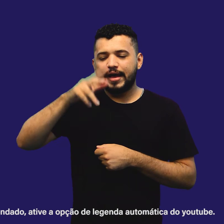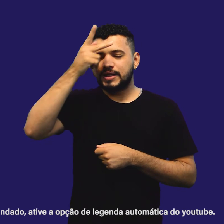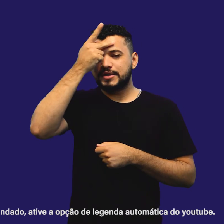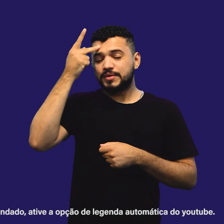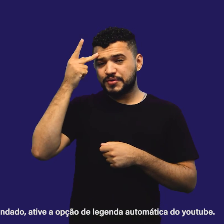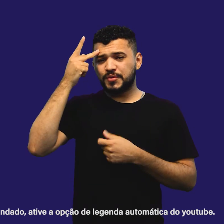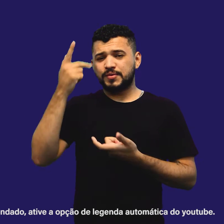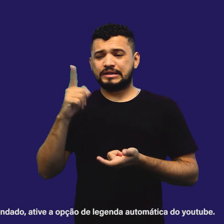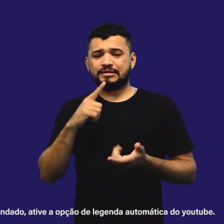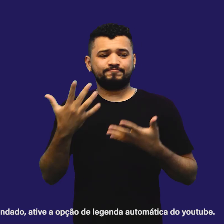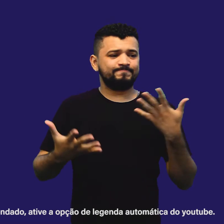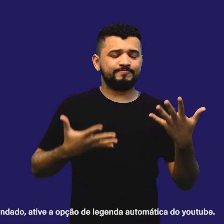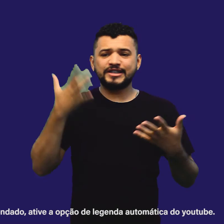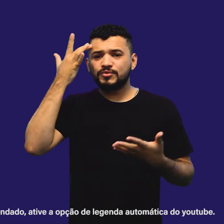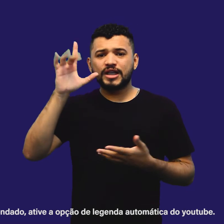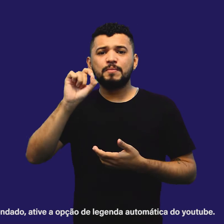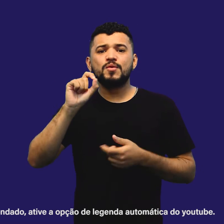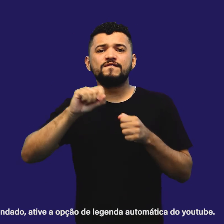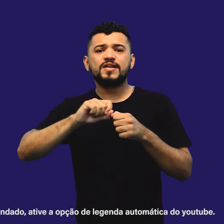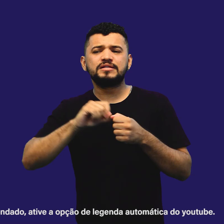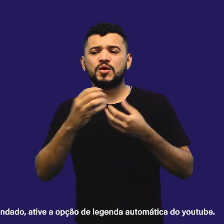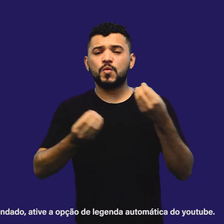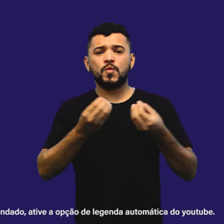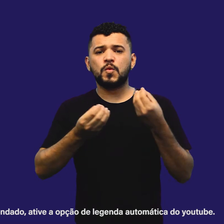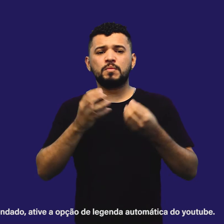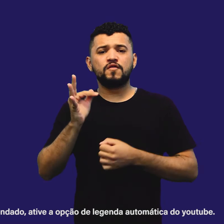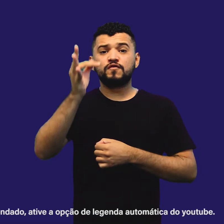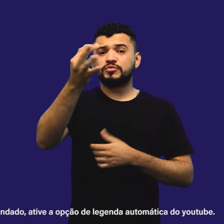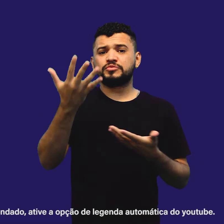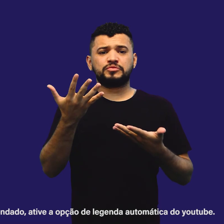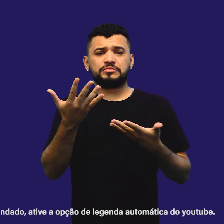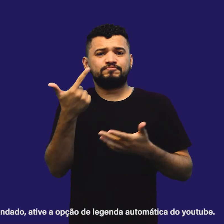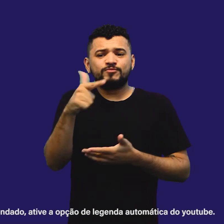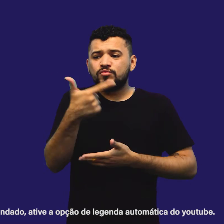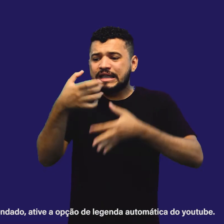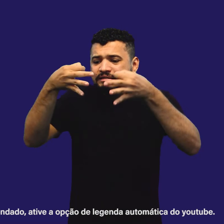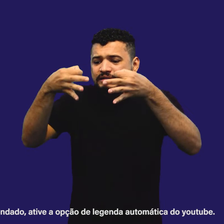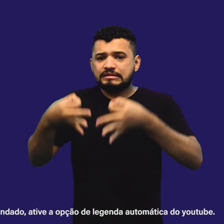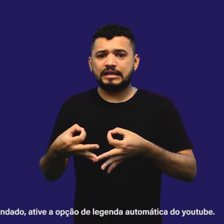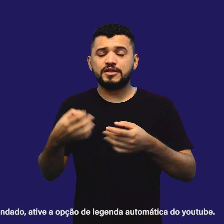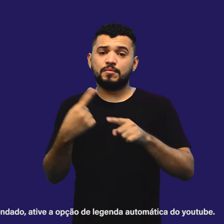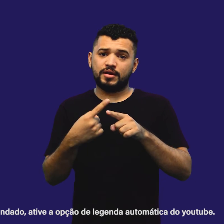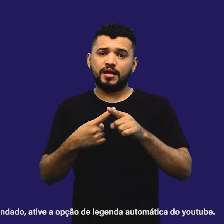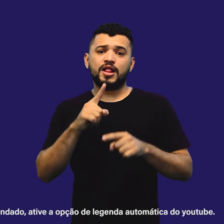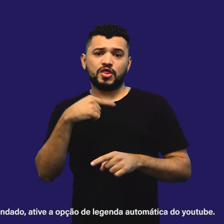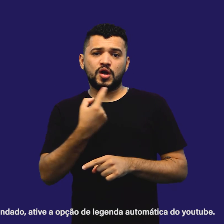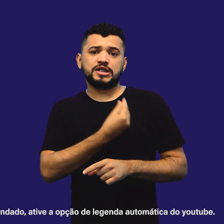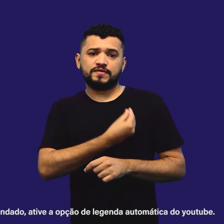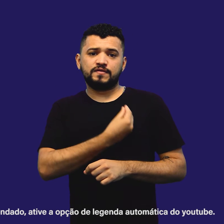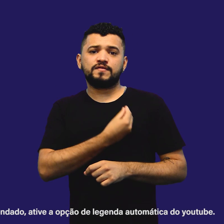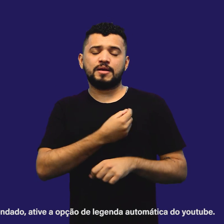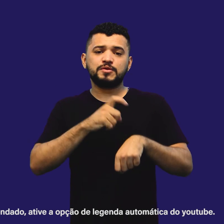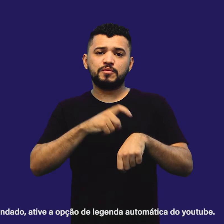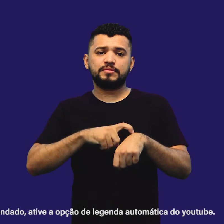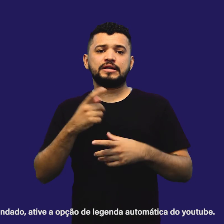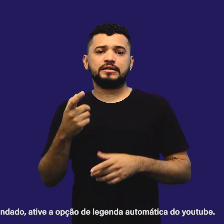bem como vai ser o cenário daqui para frente, a gente infelizmente ainda vive um momento de instabilidade, mas com muita esperança. Lara,